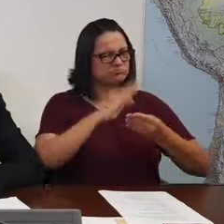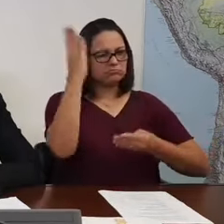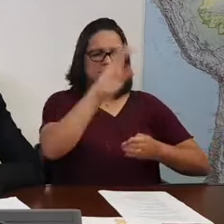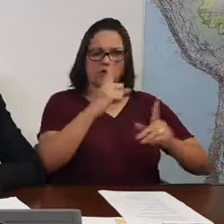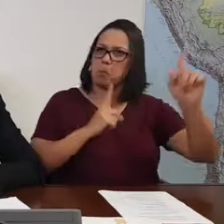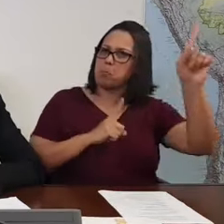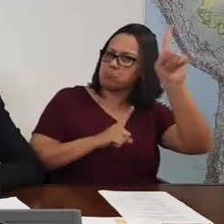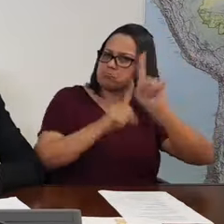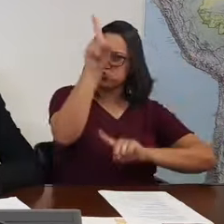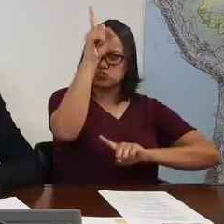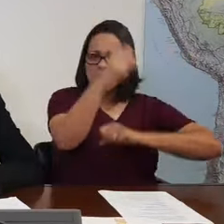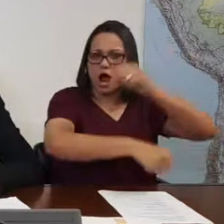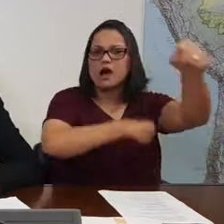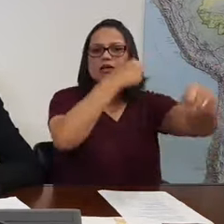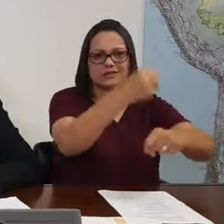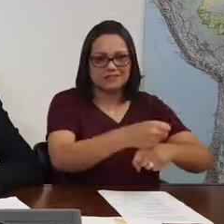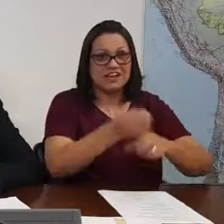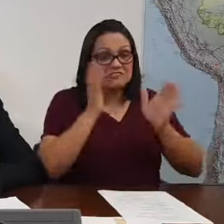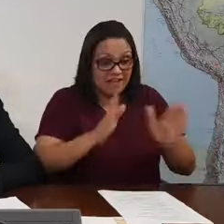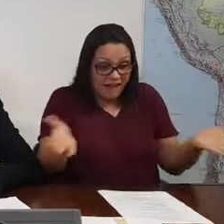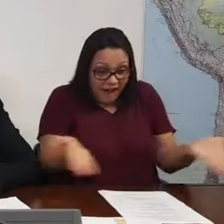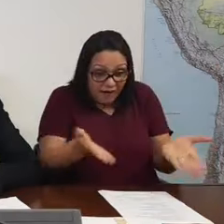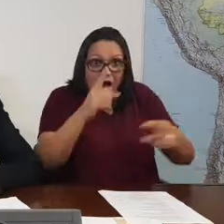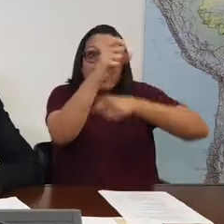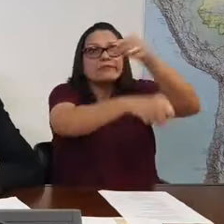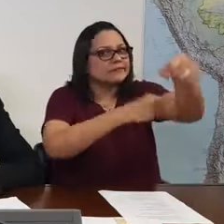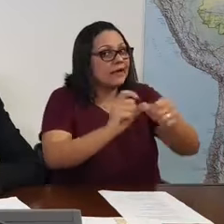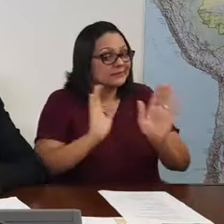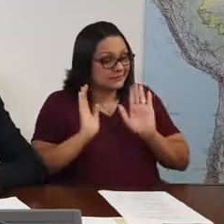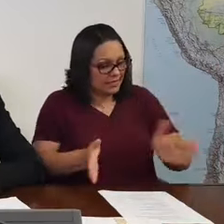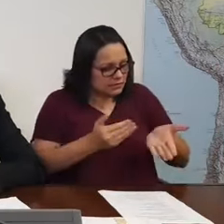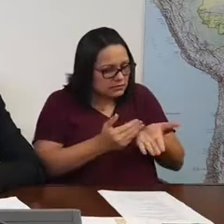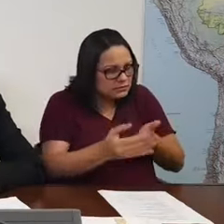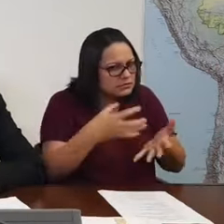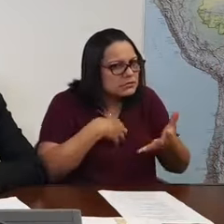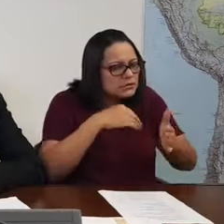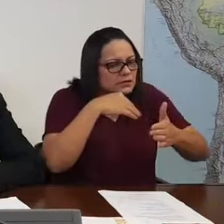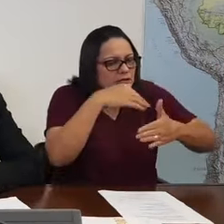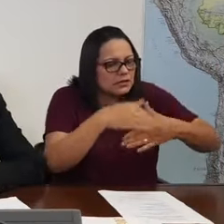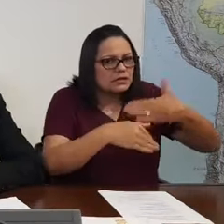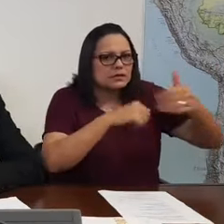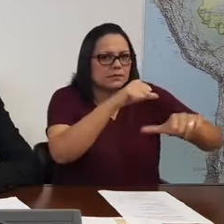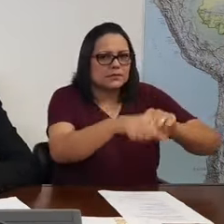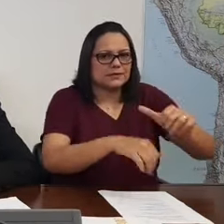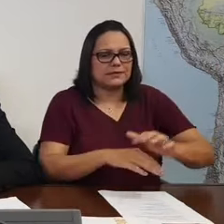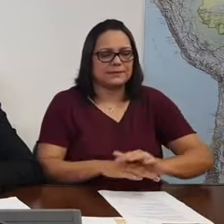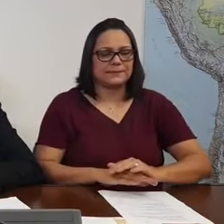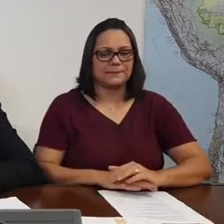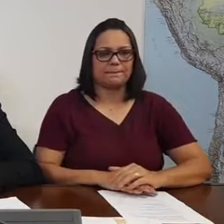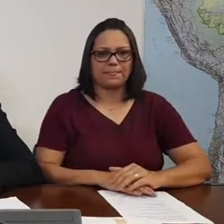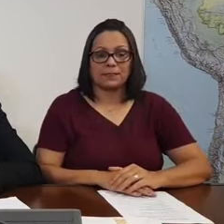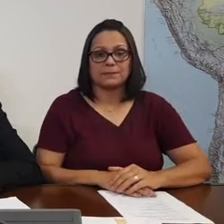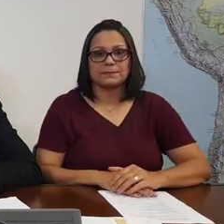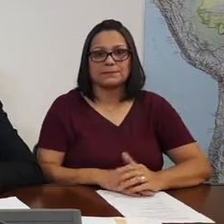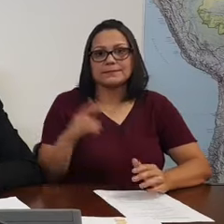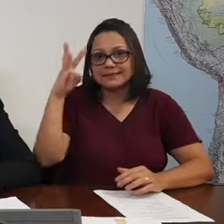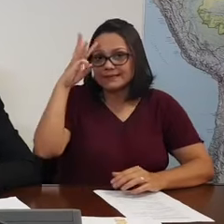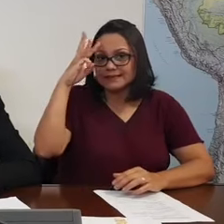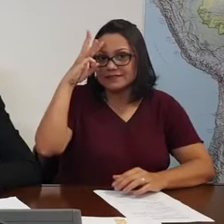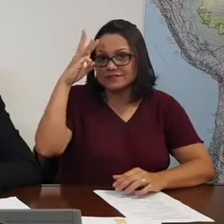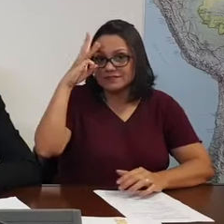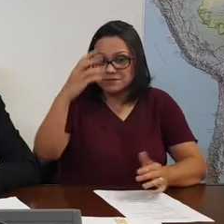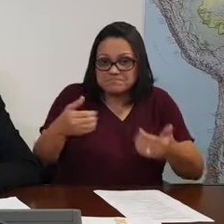a partir do ano que vem, se Deus quiser. Se bem que já está dando sinais de recuperação desde agora. Na terça-feira lançamos também o novo mercado